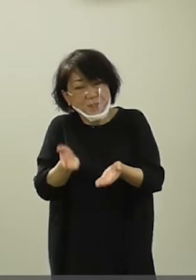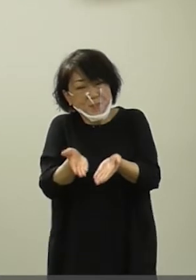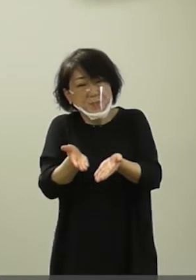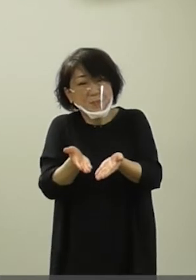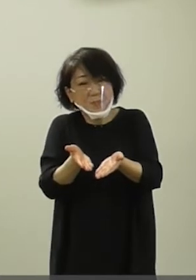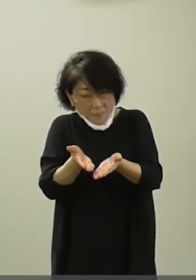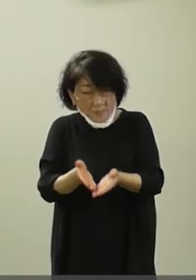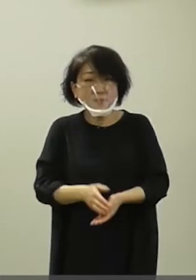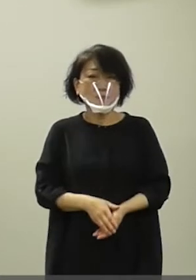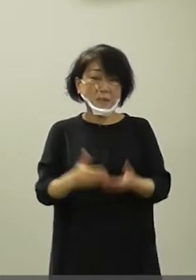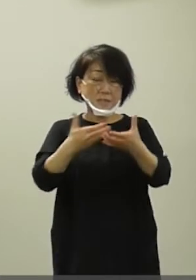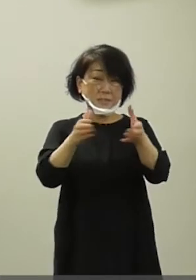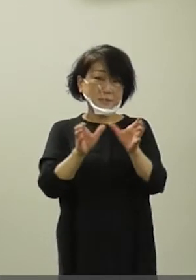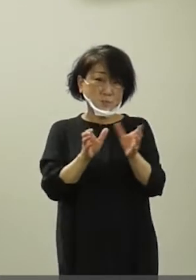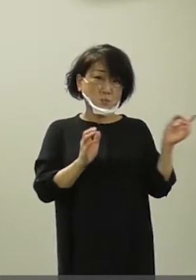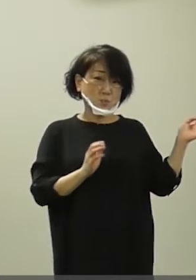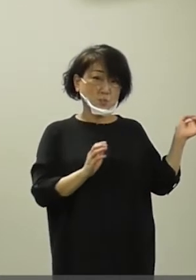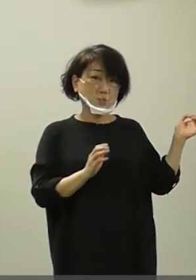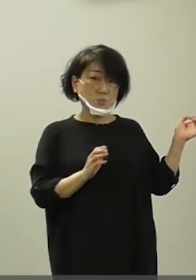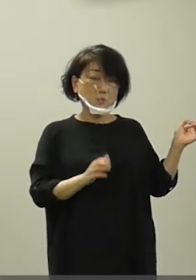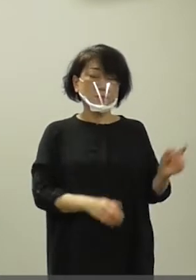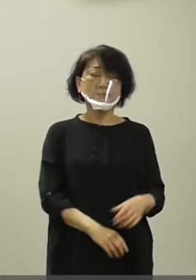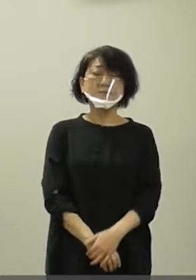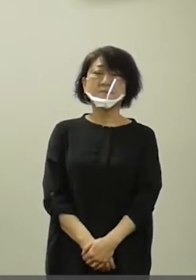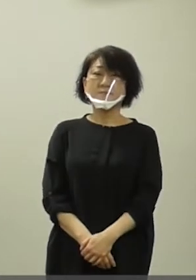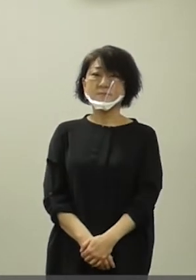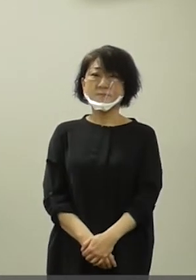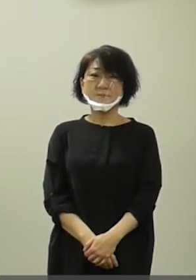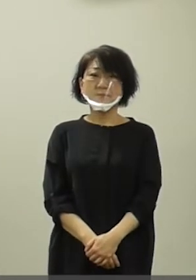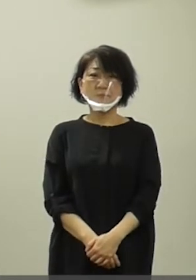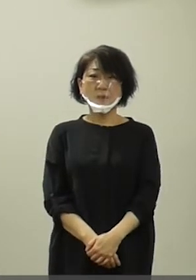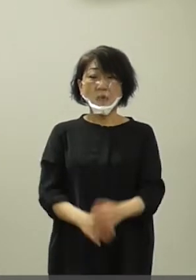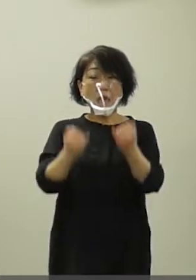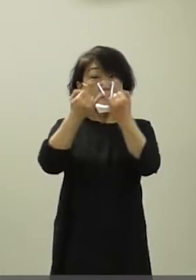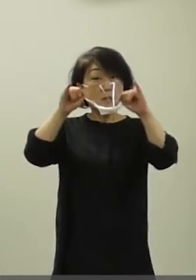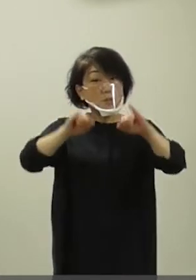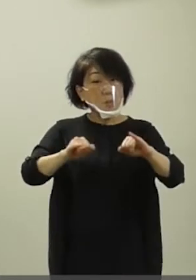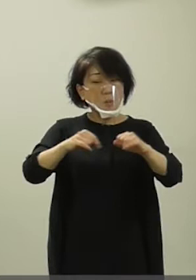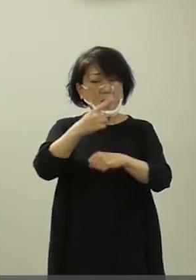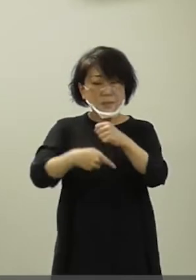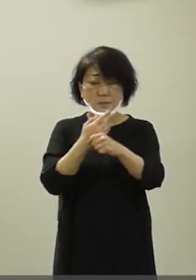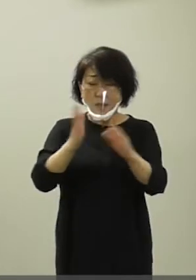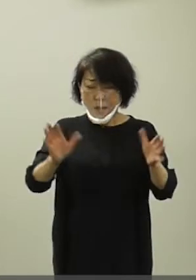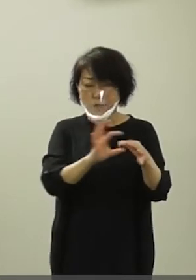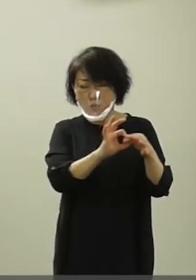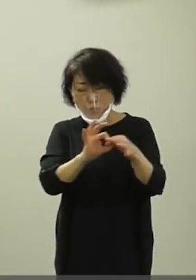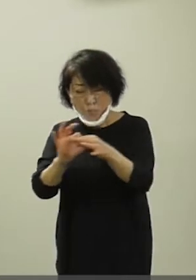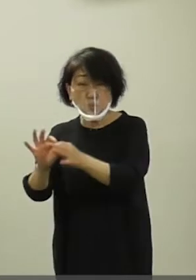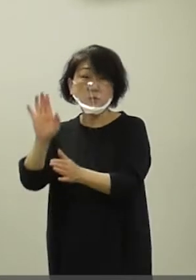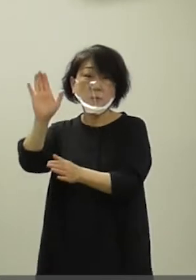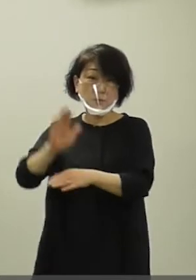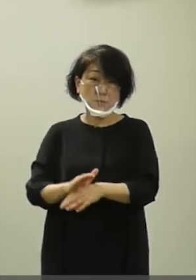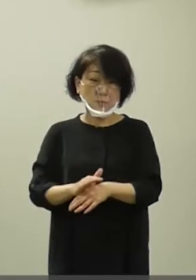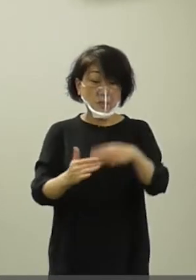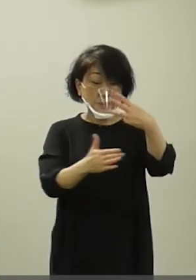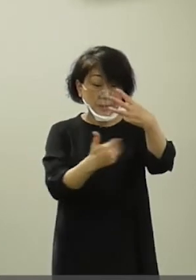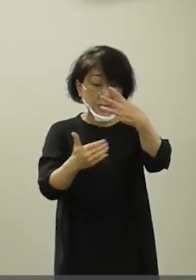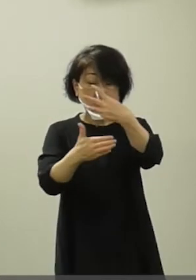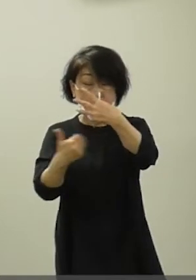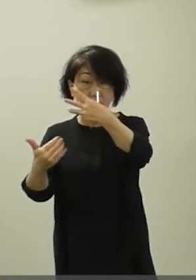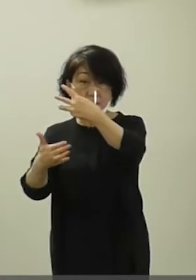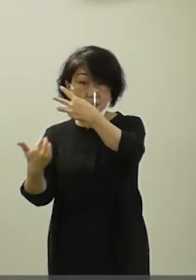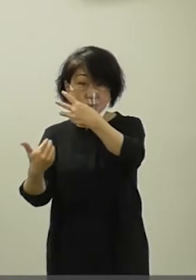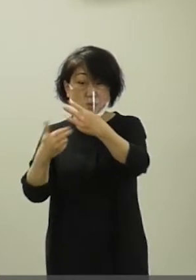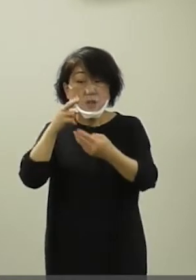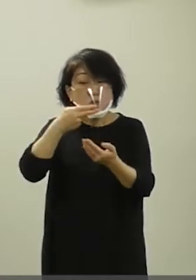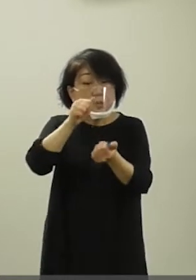立ち上げた食の一大イベントうまるーイベントは1年通して行われますそして3ヶ月本当に低